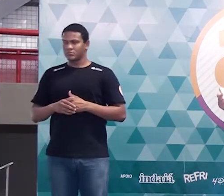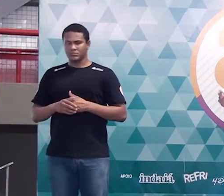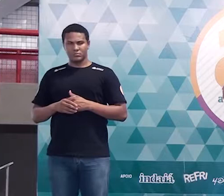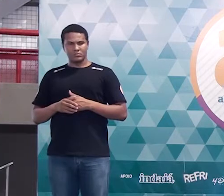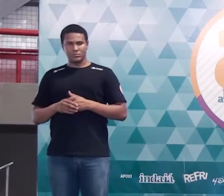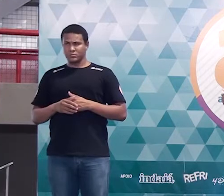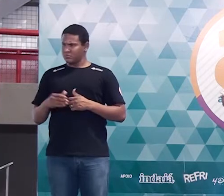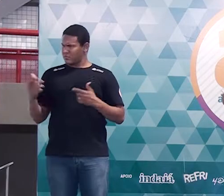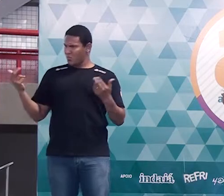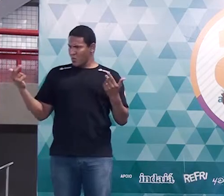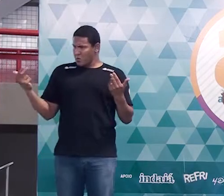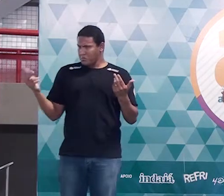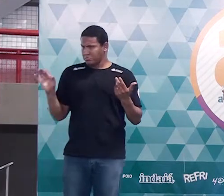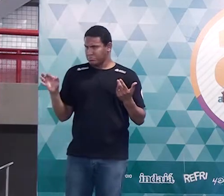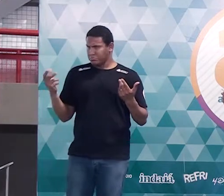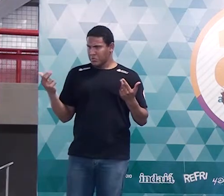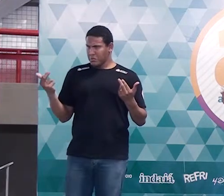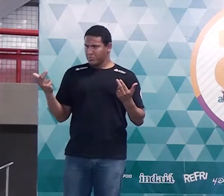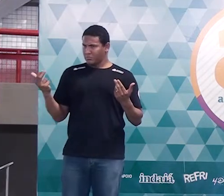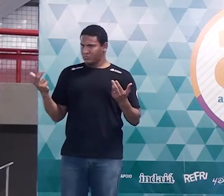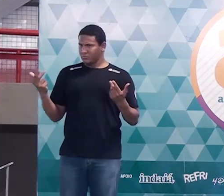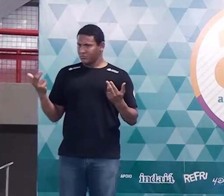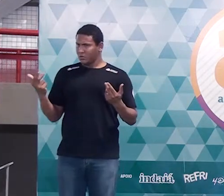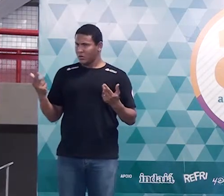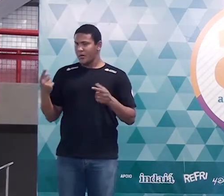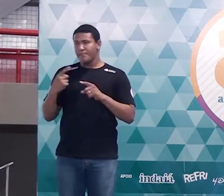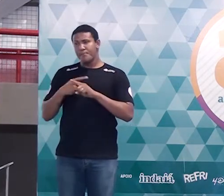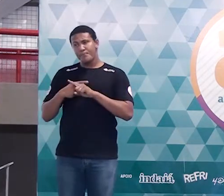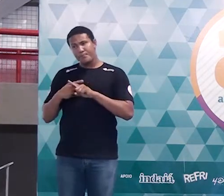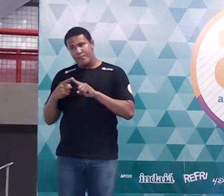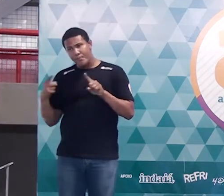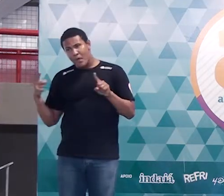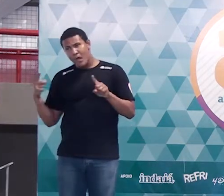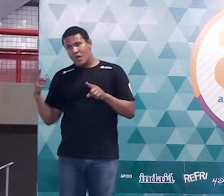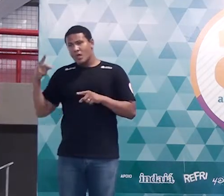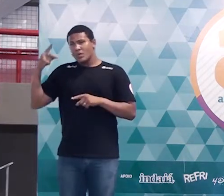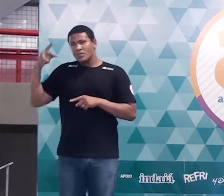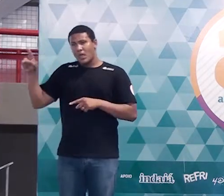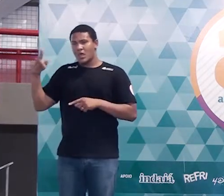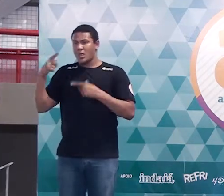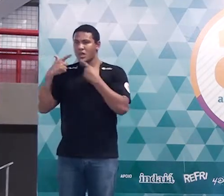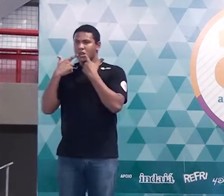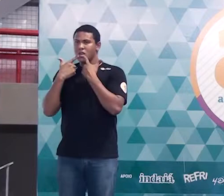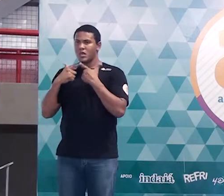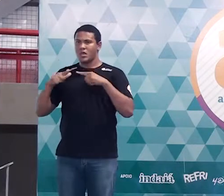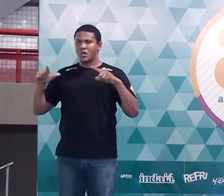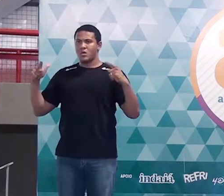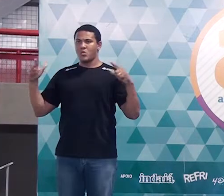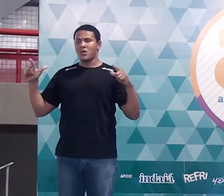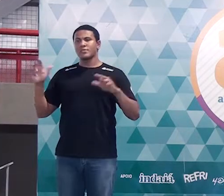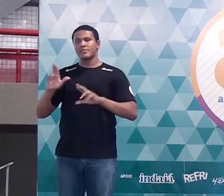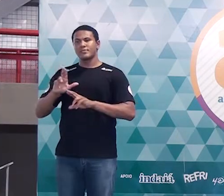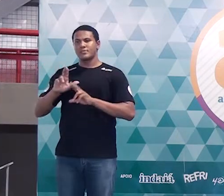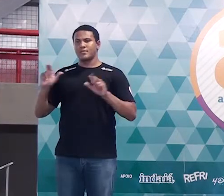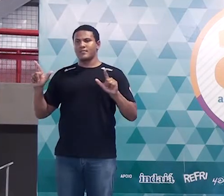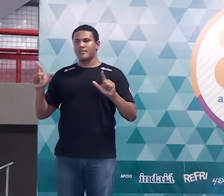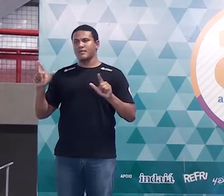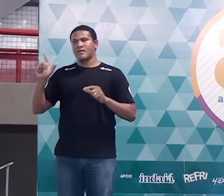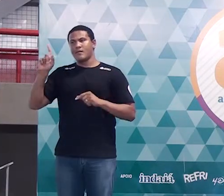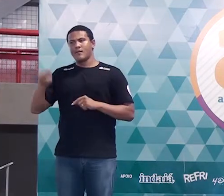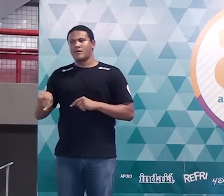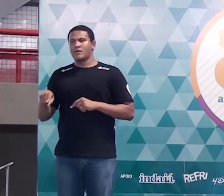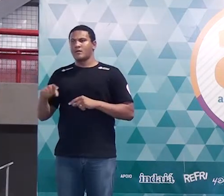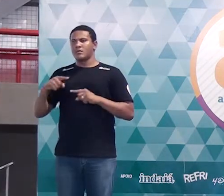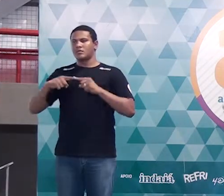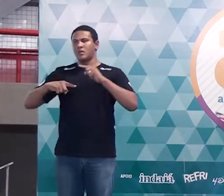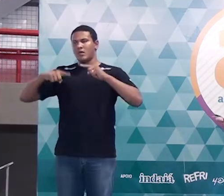Ela disse ou não disse a mesma coisa? Disse. Mas ela disse com uma linguagem diferente. São